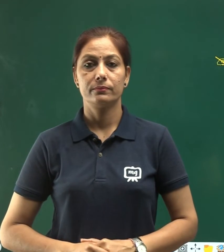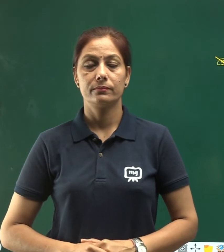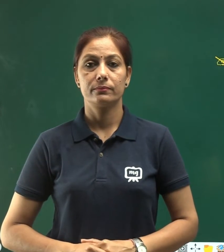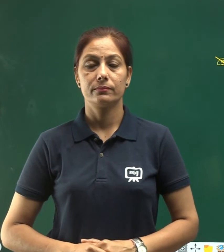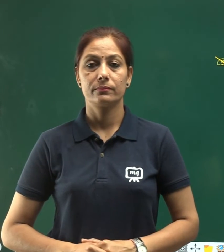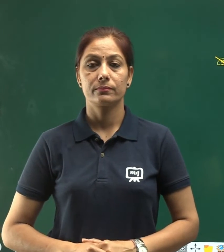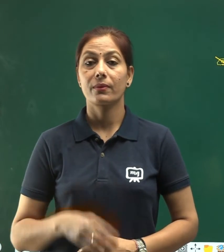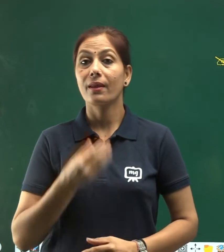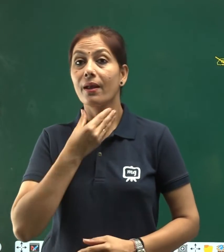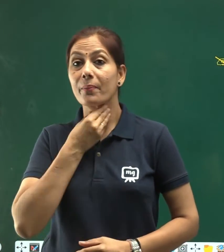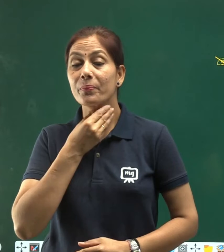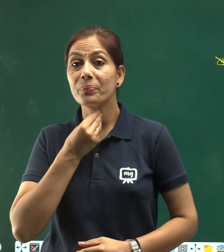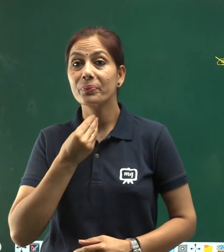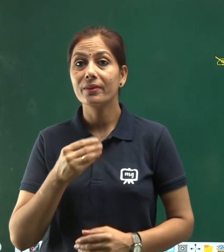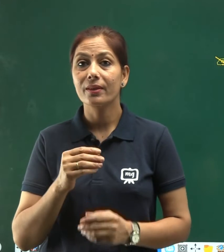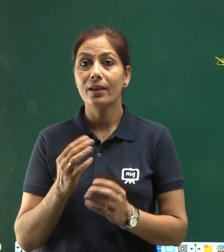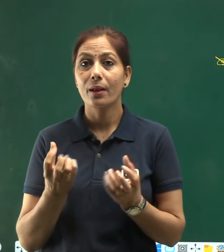मिठाई वाले की भूमिका